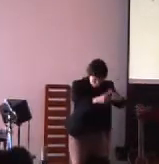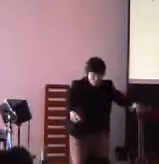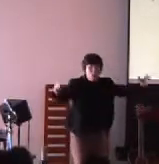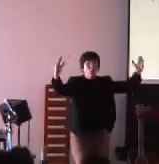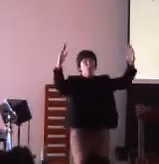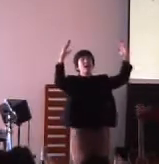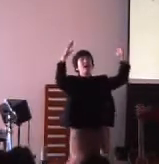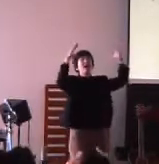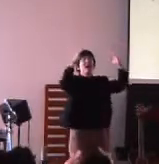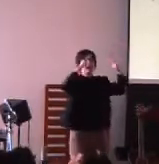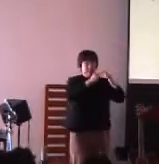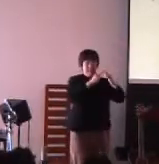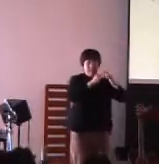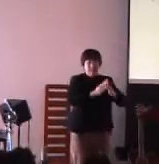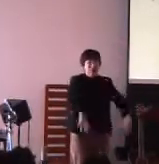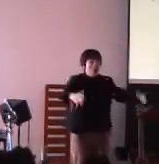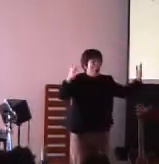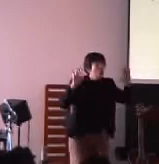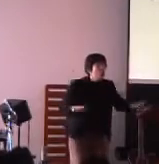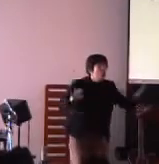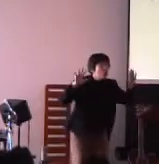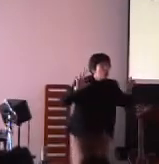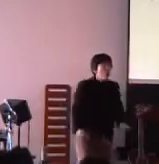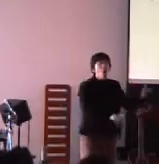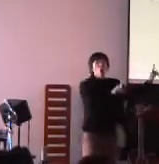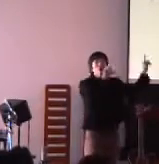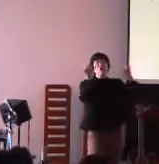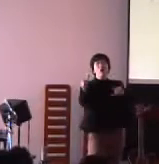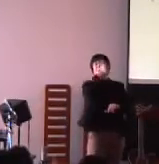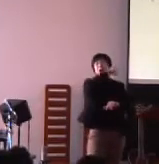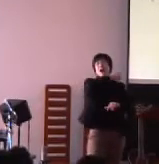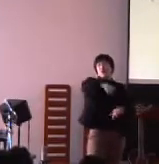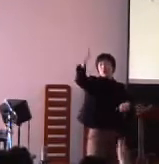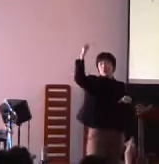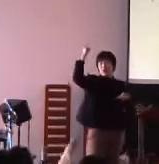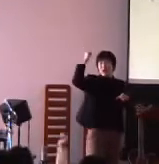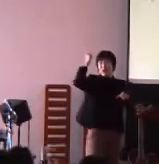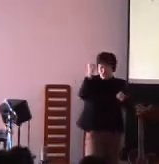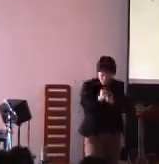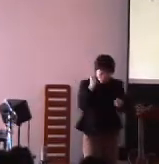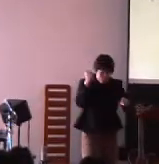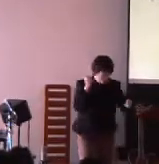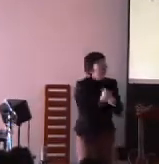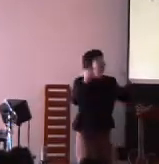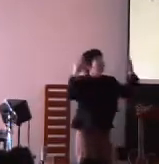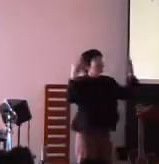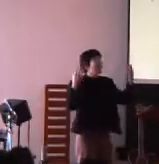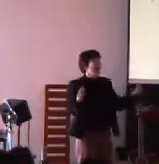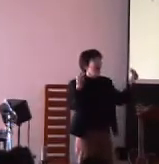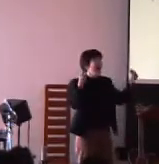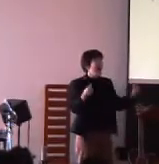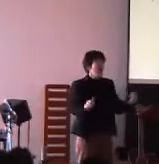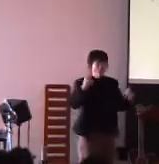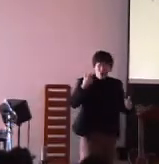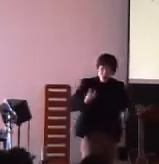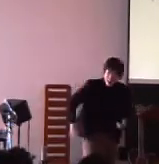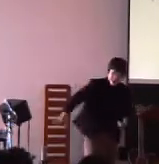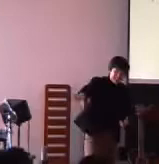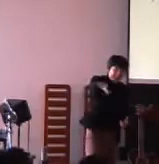教会へ。この日は主が作られた、我ら